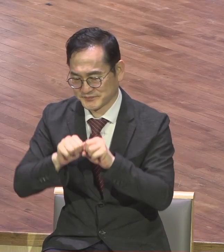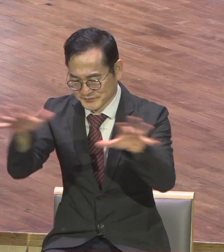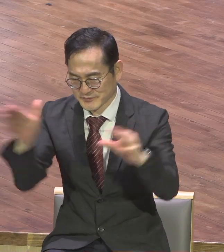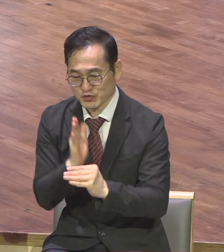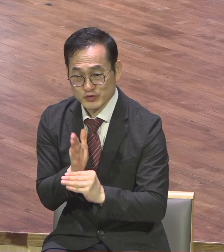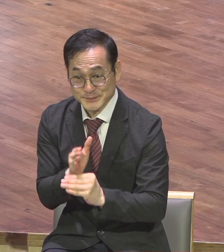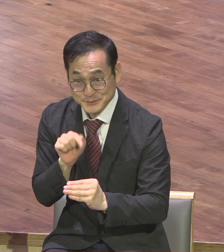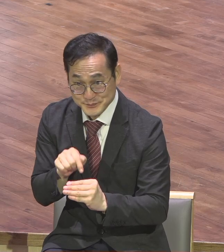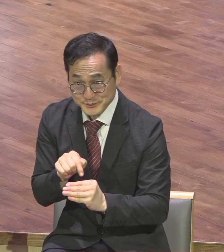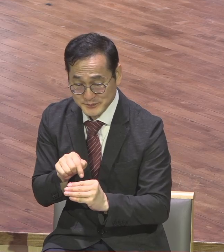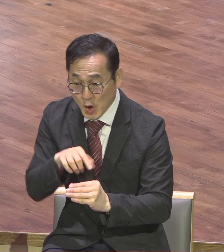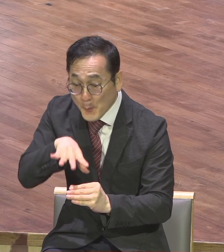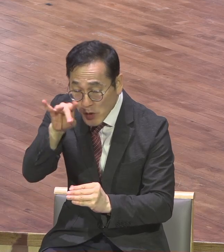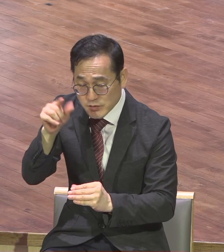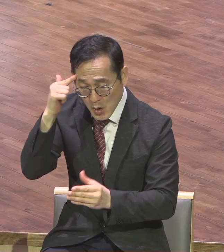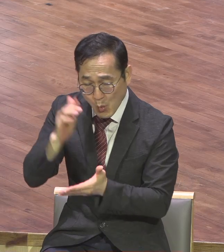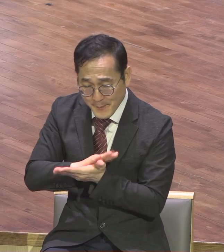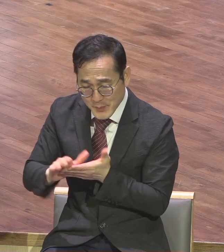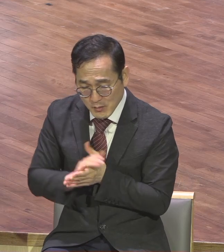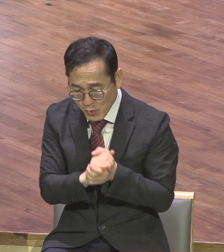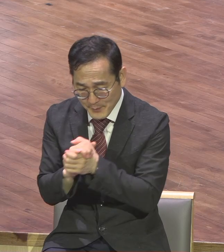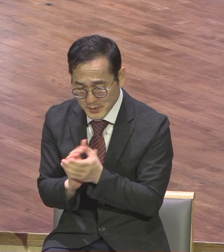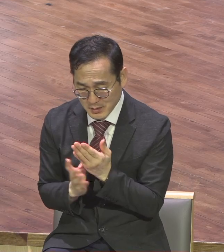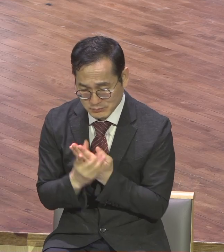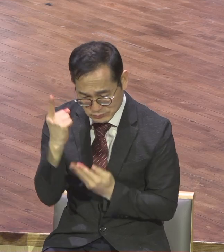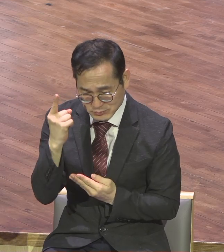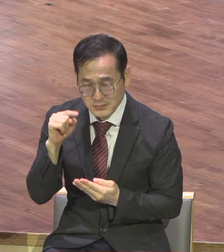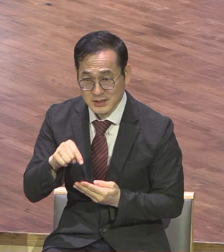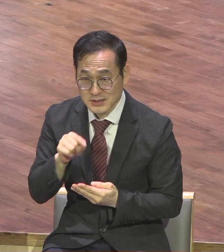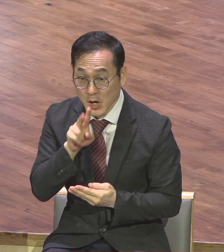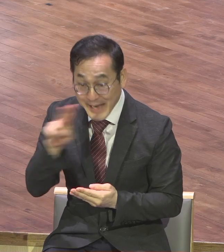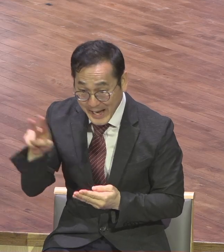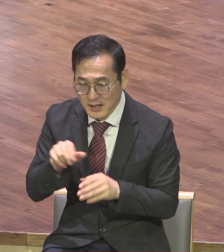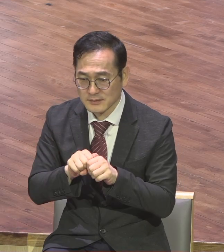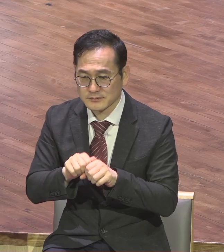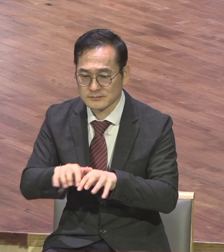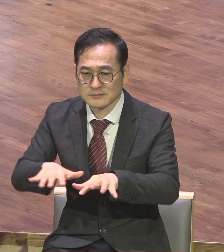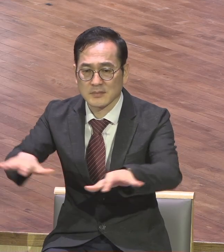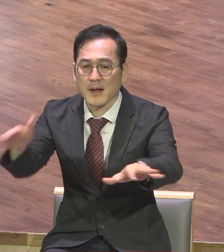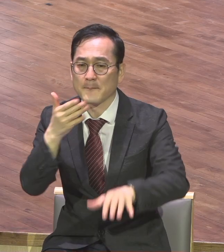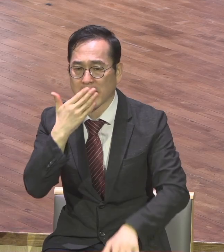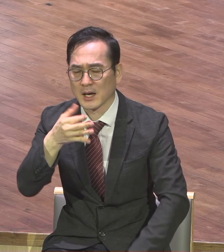공동체를 이루는 것이 되어야 한다라고 강조하고 있습니다. 사단은